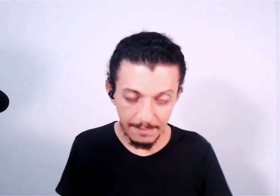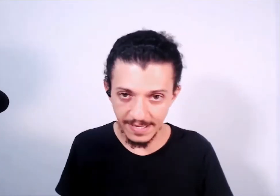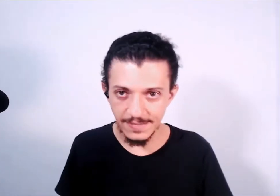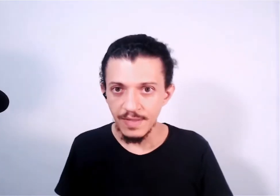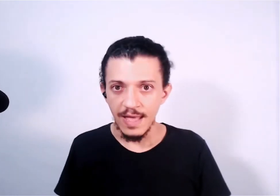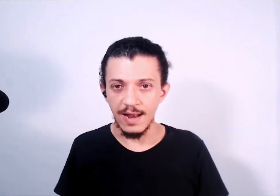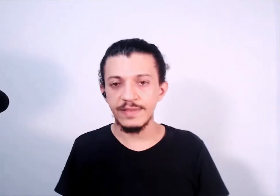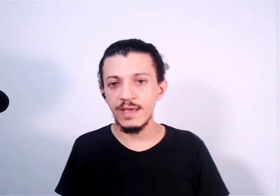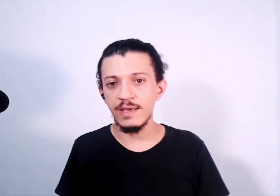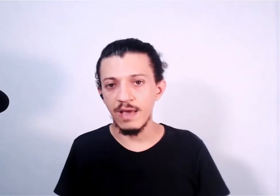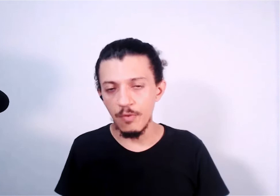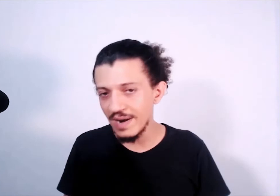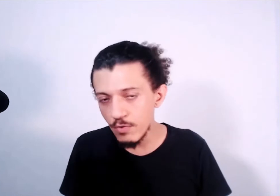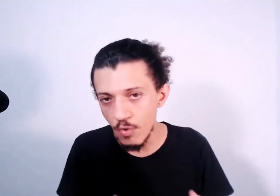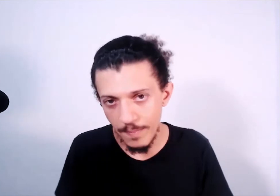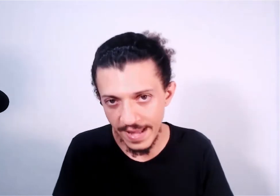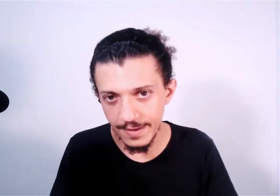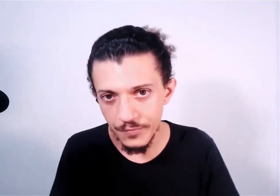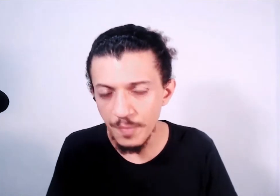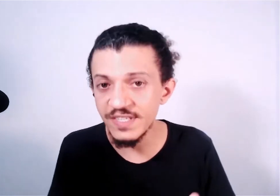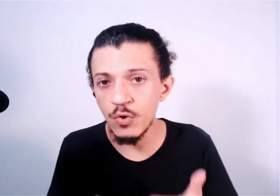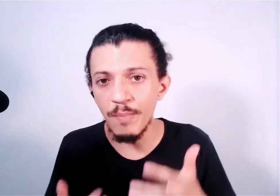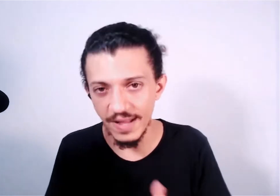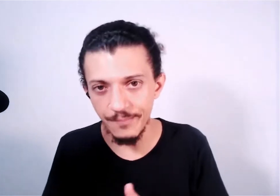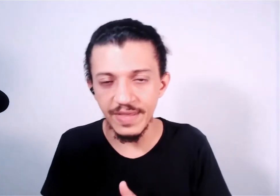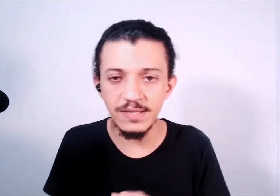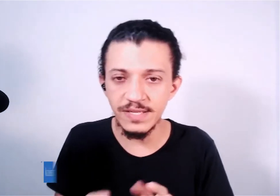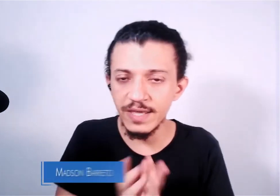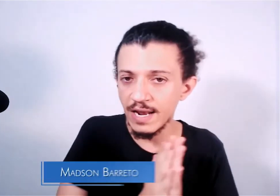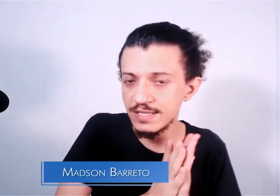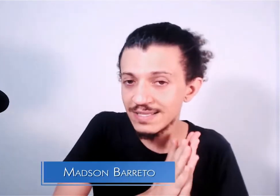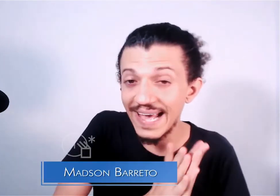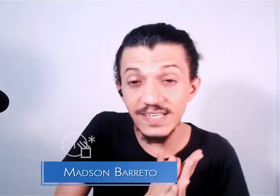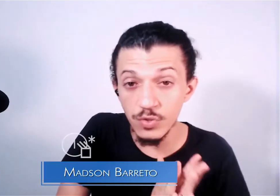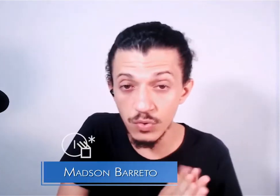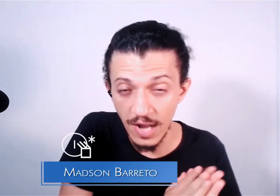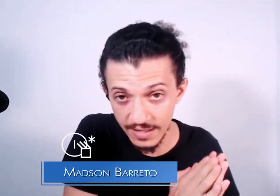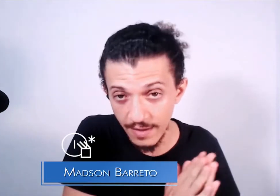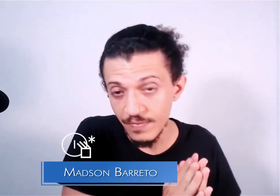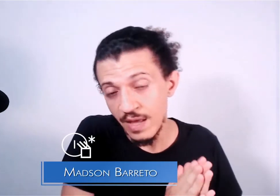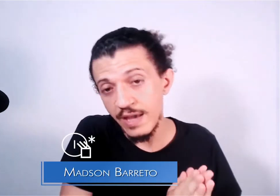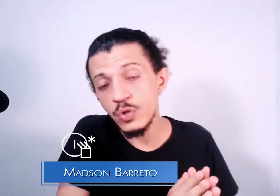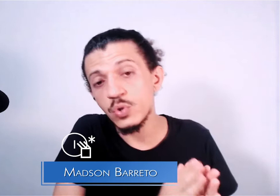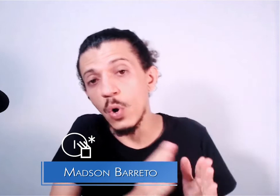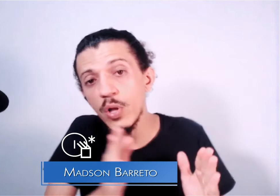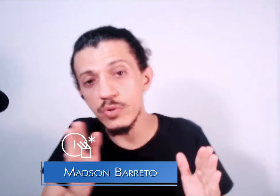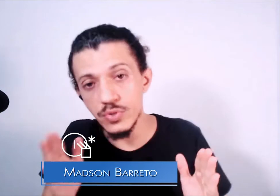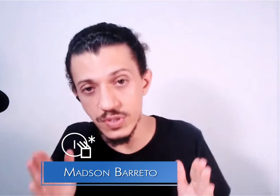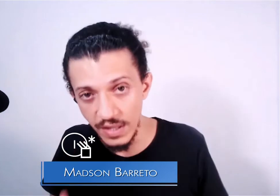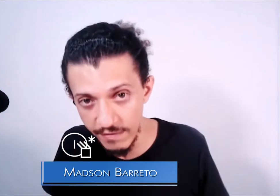Libras, é uma língua completa. Como assim completa? Quer dizer que ela está estruturada em todos os